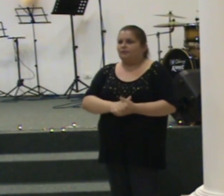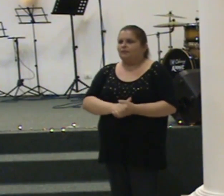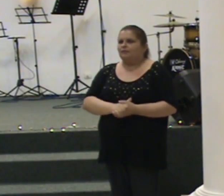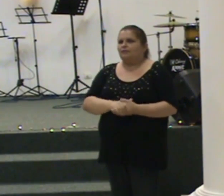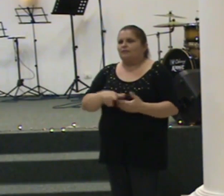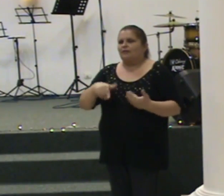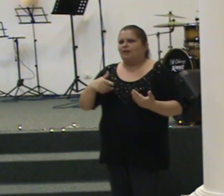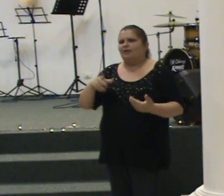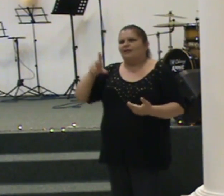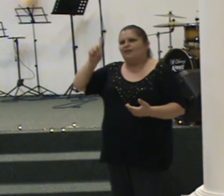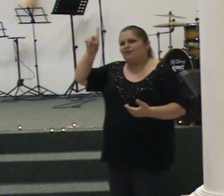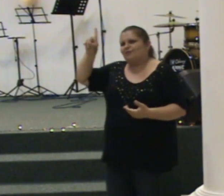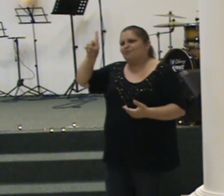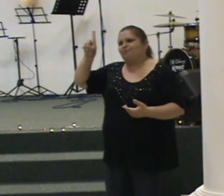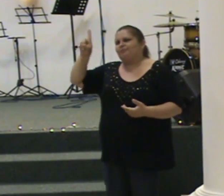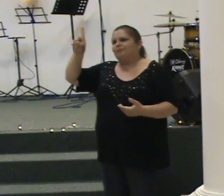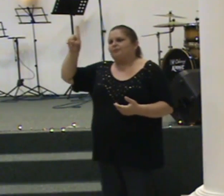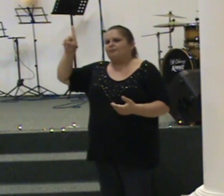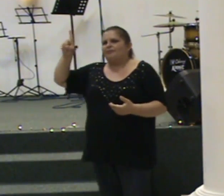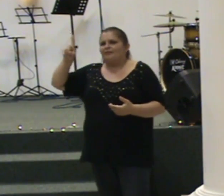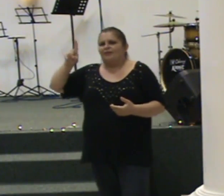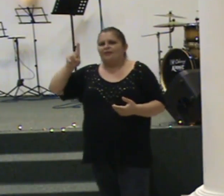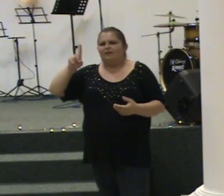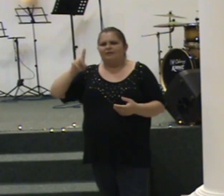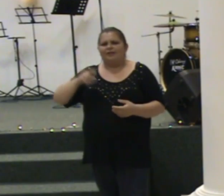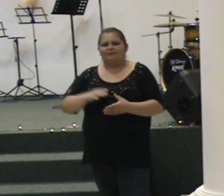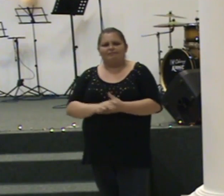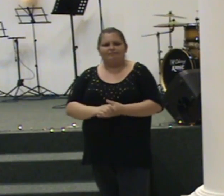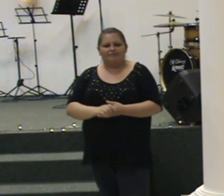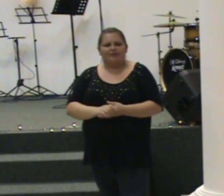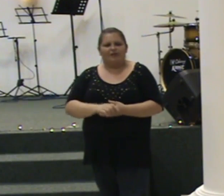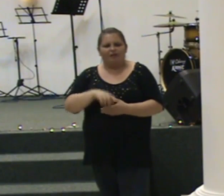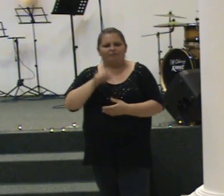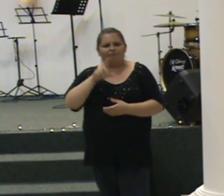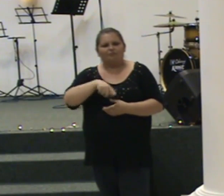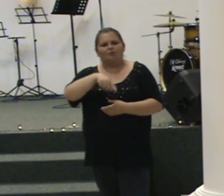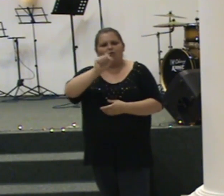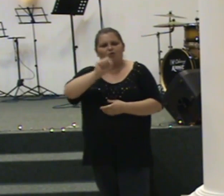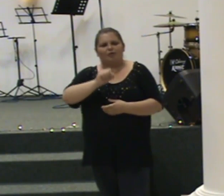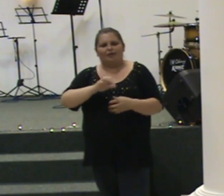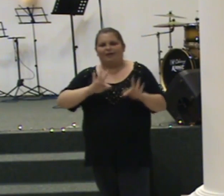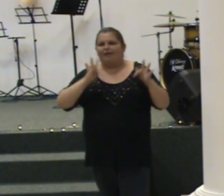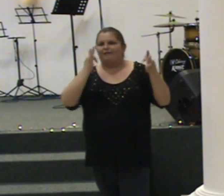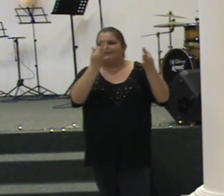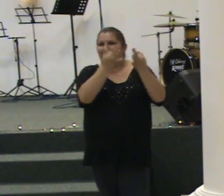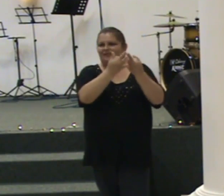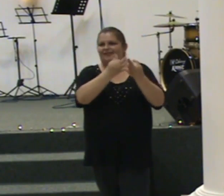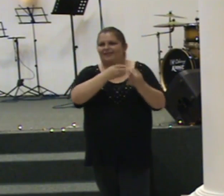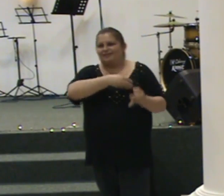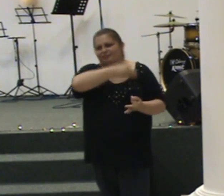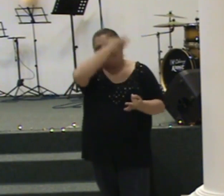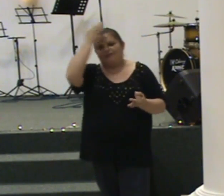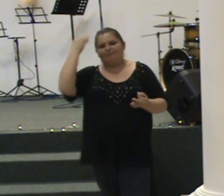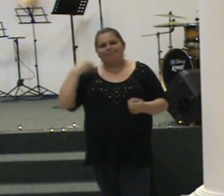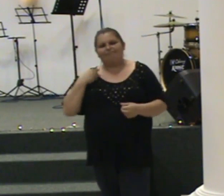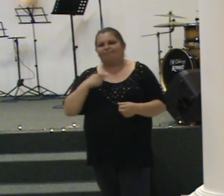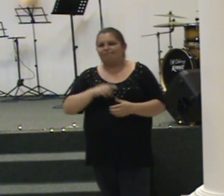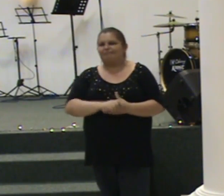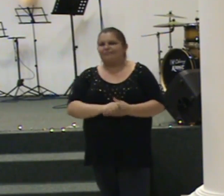Deus prepara o nascimento de Jesus naquele lar que ainda haveria de se